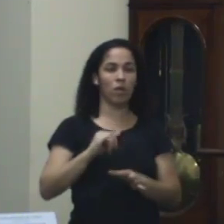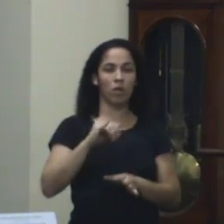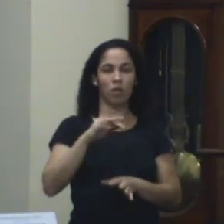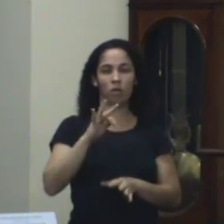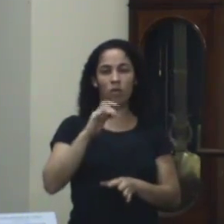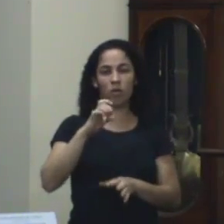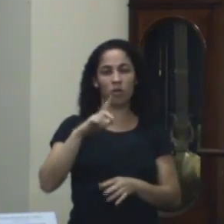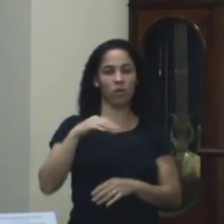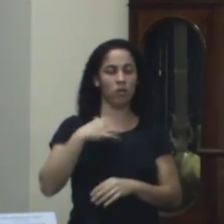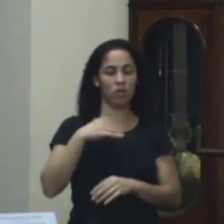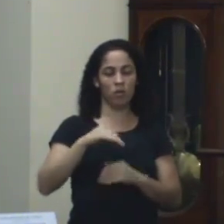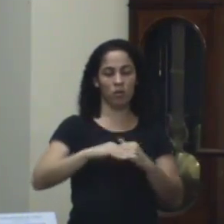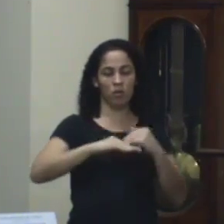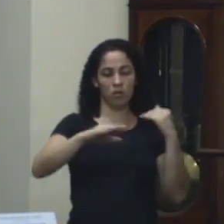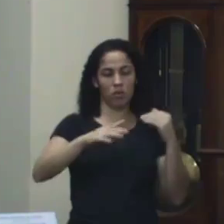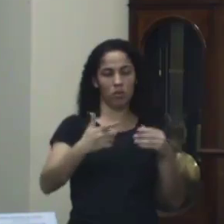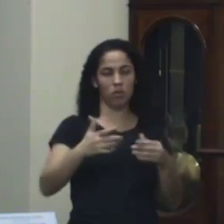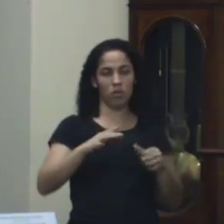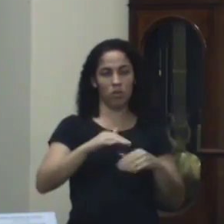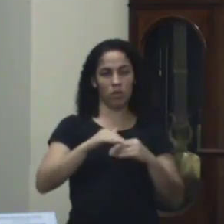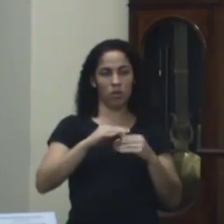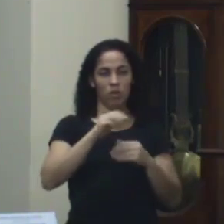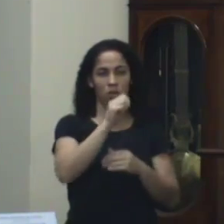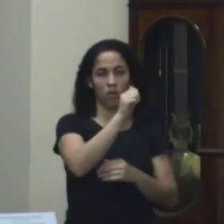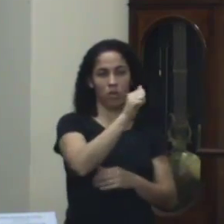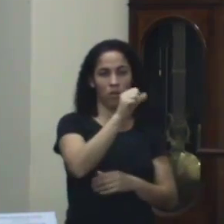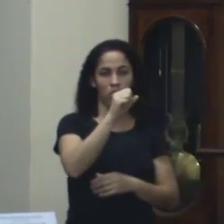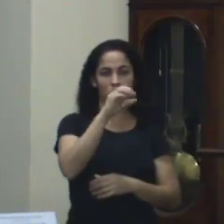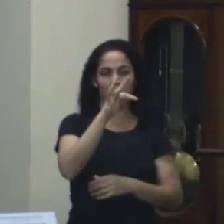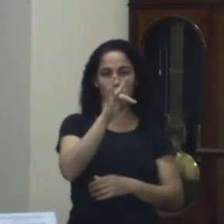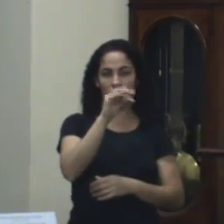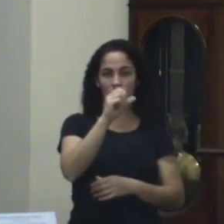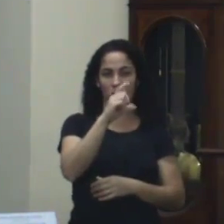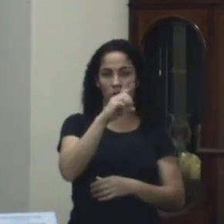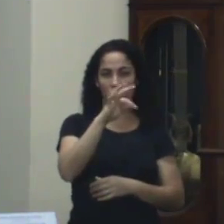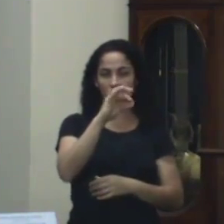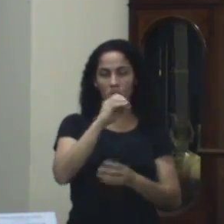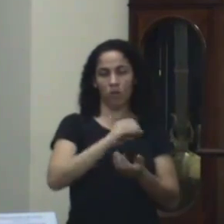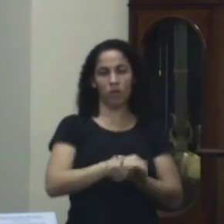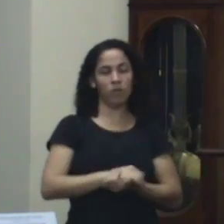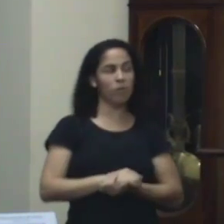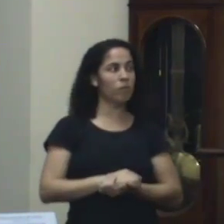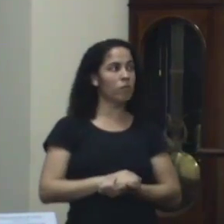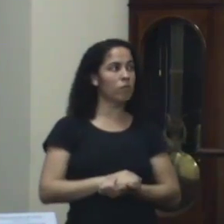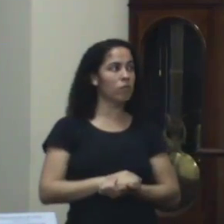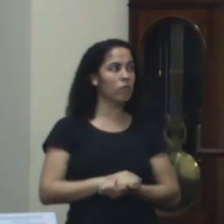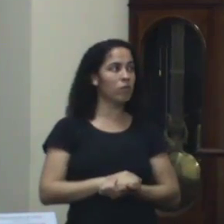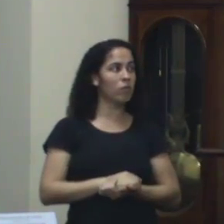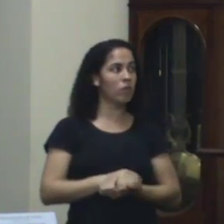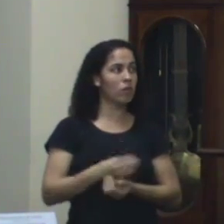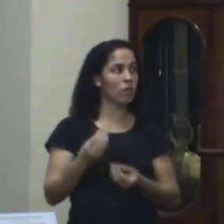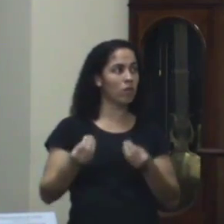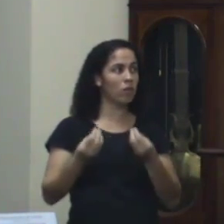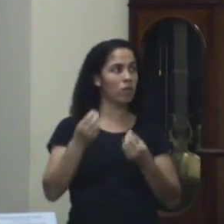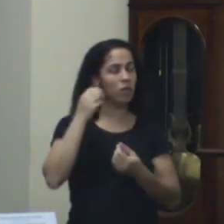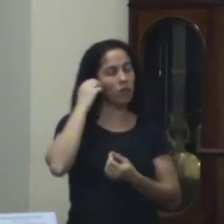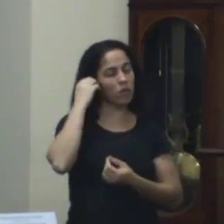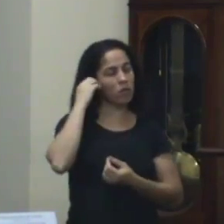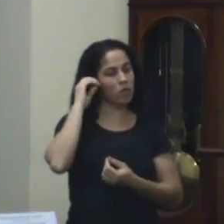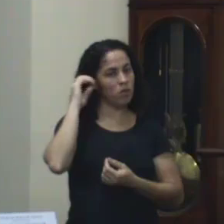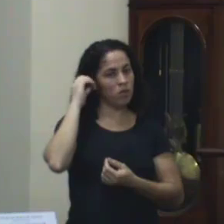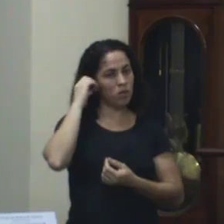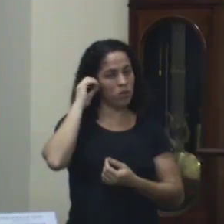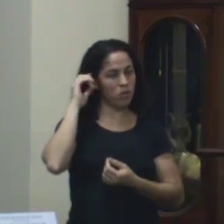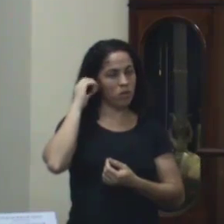não pisam. Infelizmente, tem muitas pessoas em Valença que não pisam no asfalto. Então, como ente,